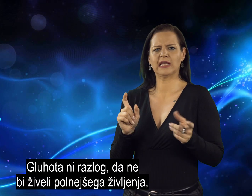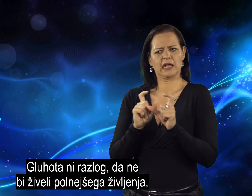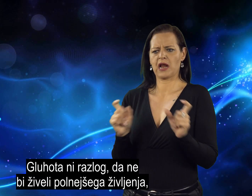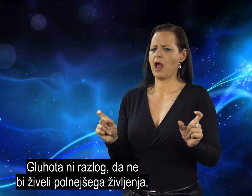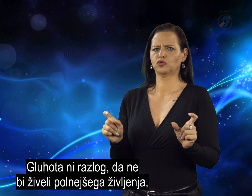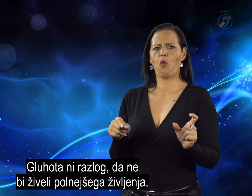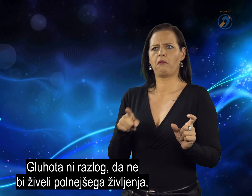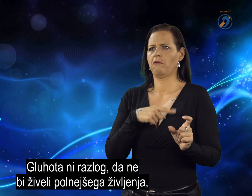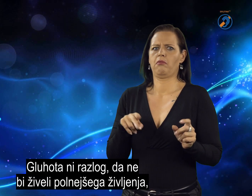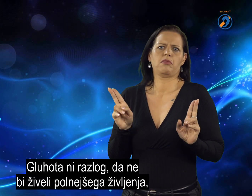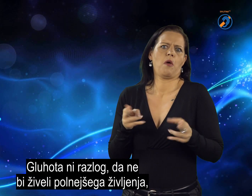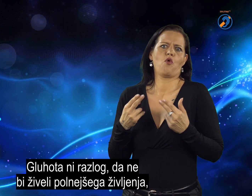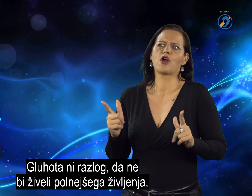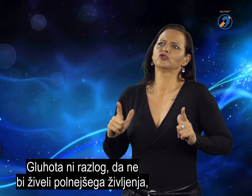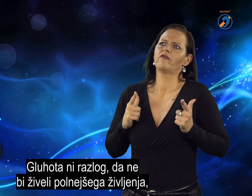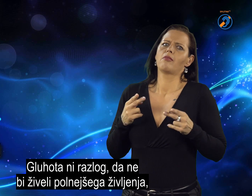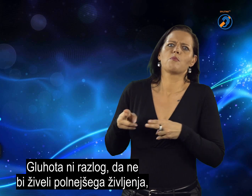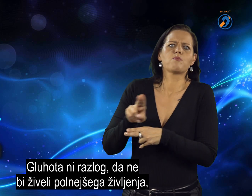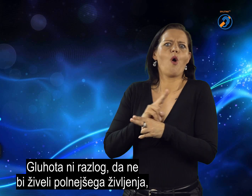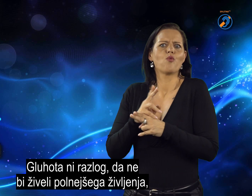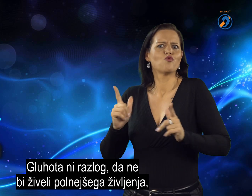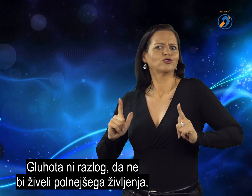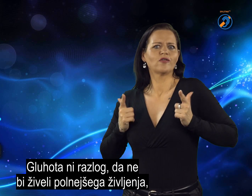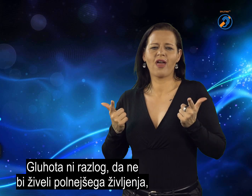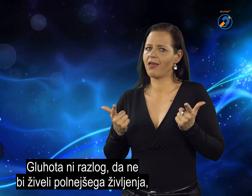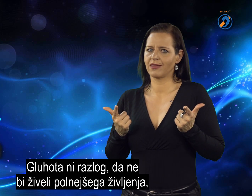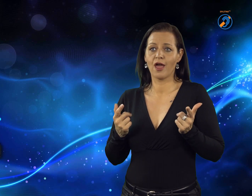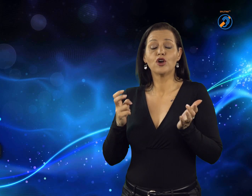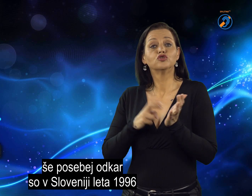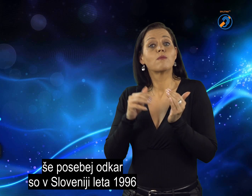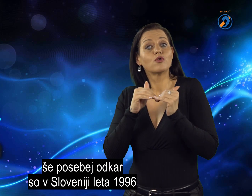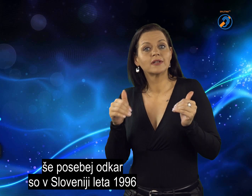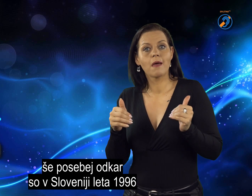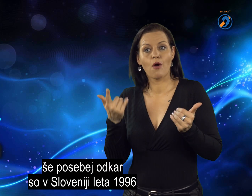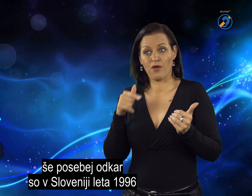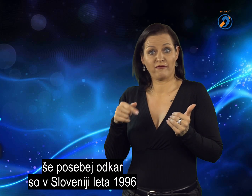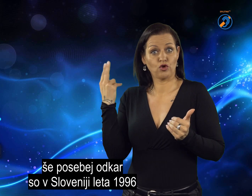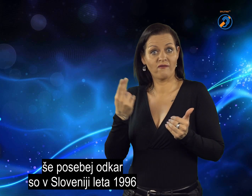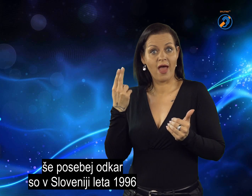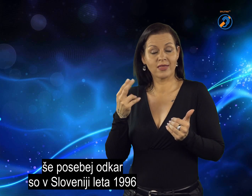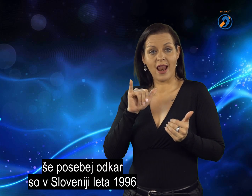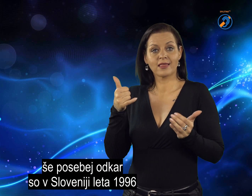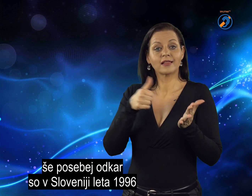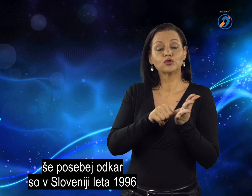Gluhota ni razlog, da ne bi živeli polnejšega življenja. Še posebej, odkar so v Sloveniji leta